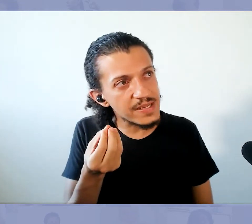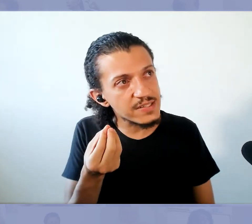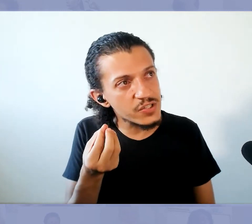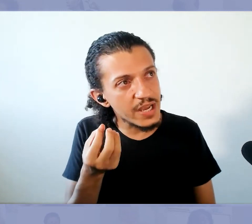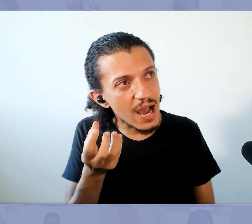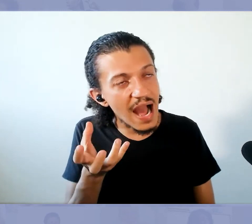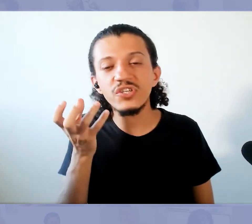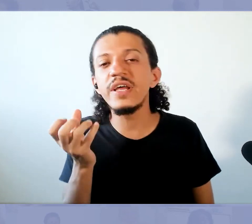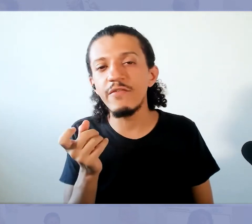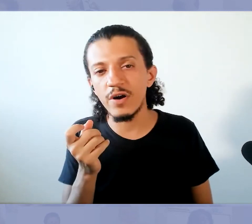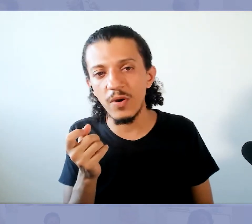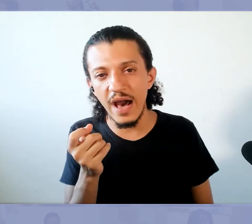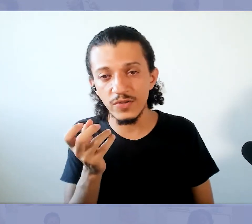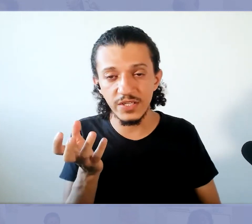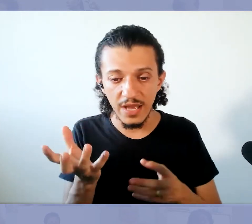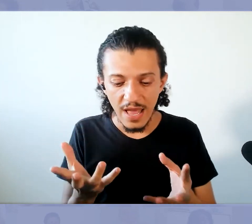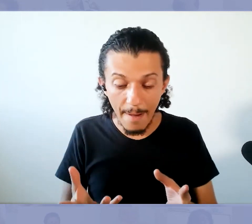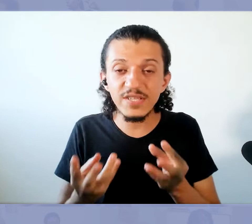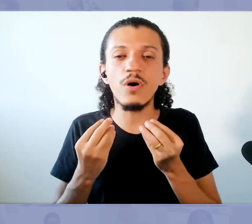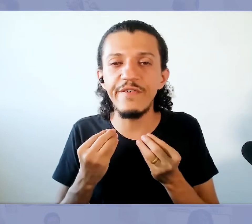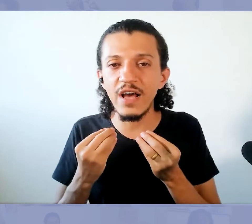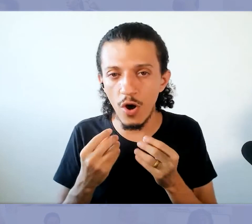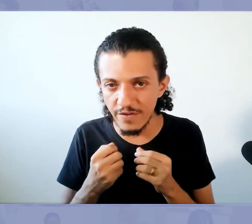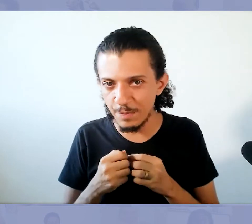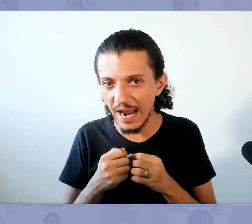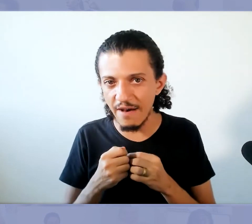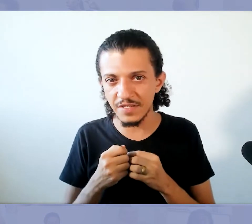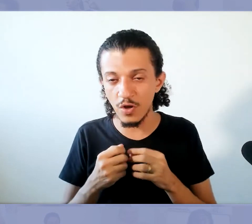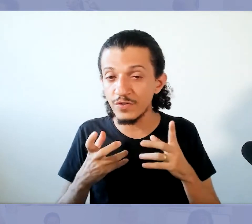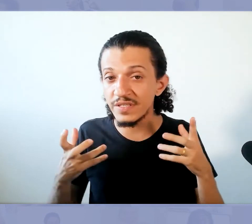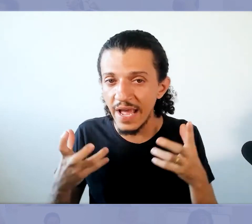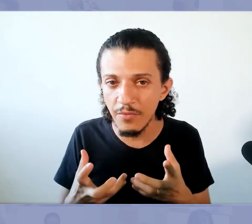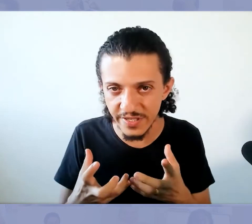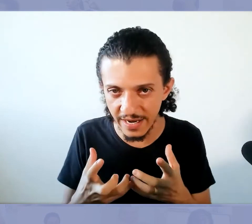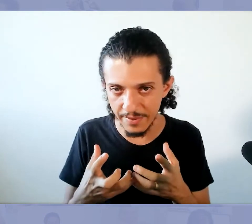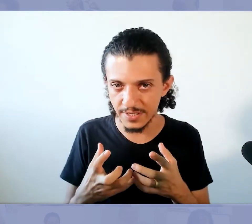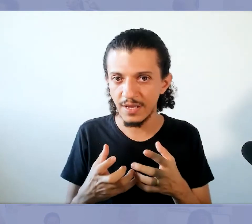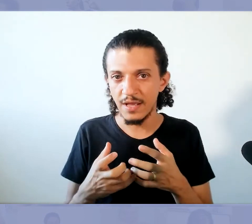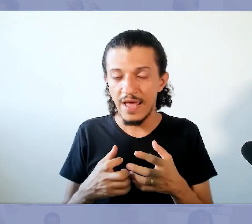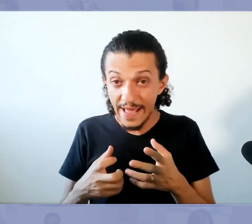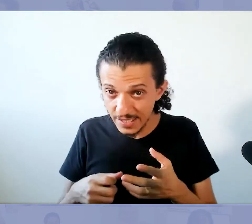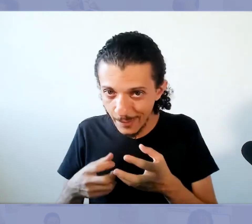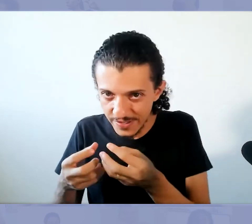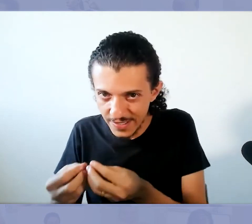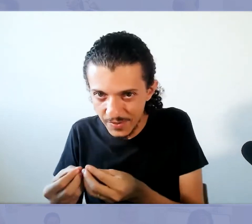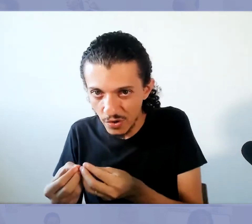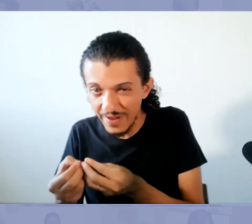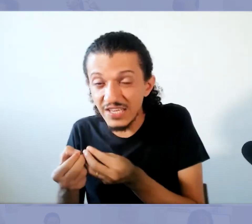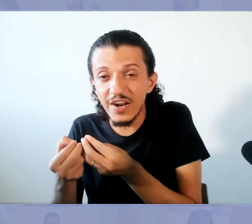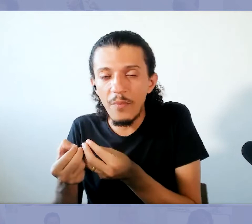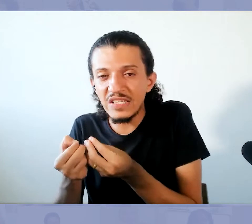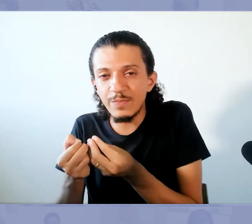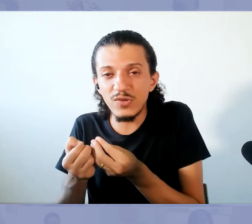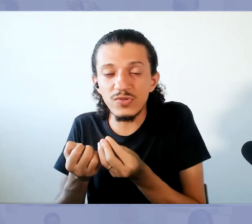você precisa de adquirir vocabulário, ou seja, absorver novas palavras, novos termos na língua. Esse processo de